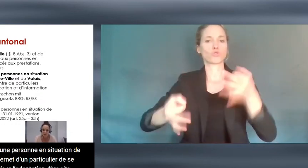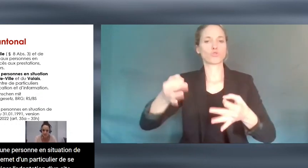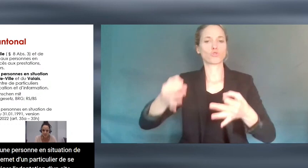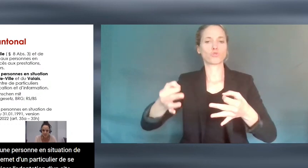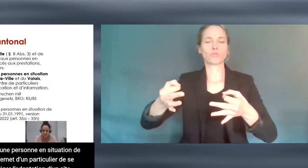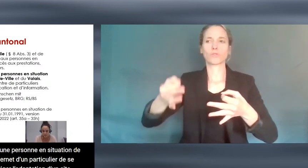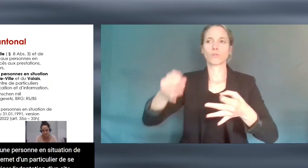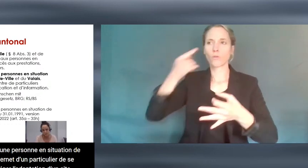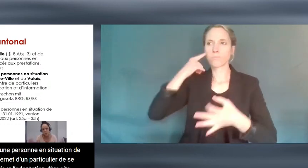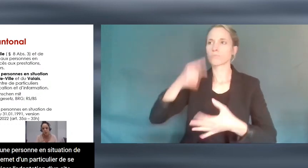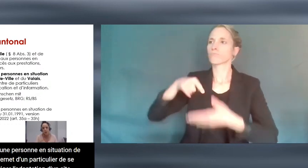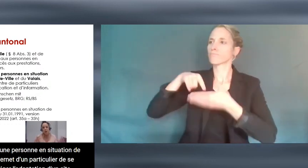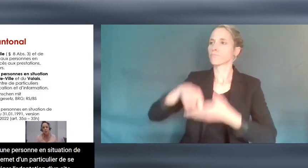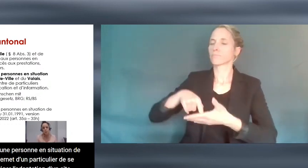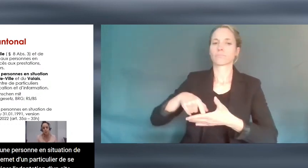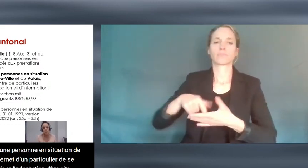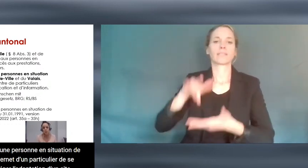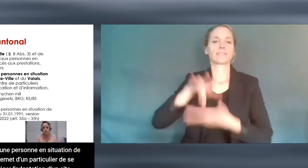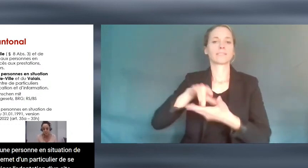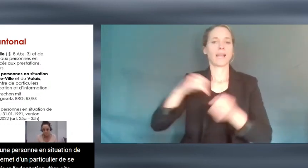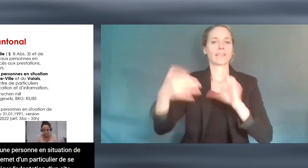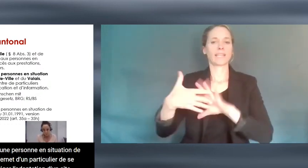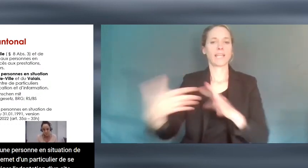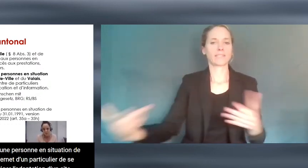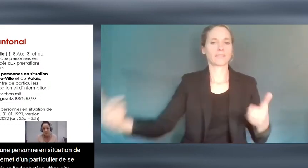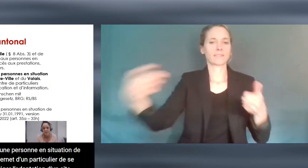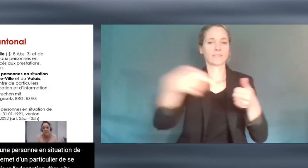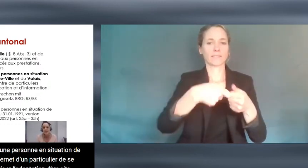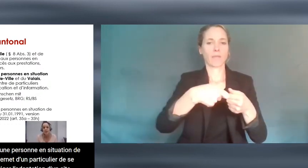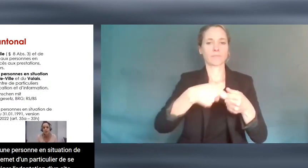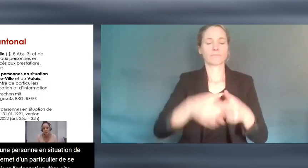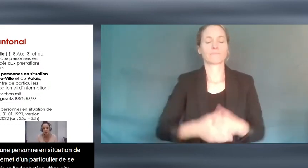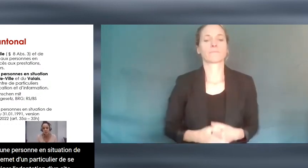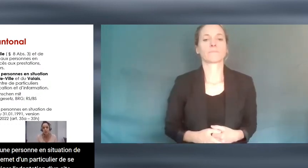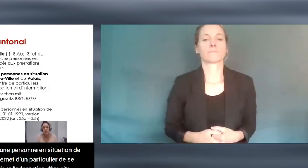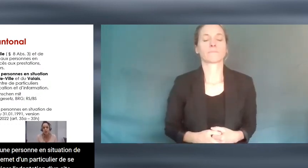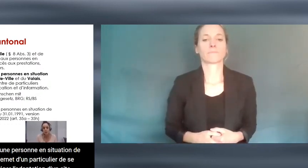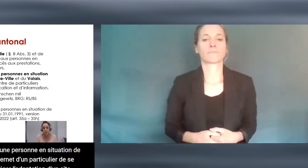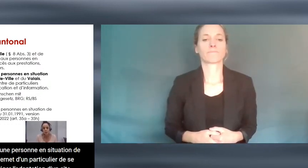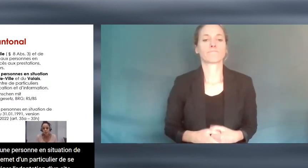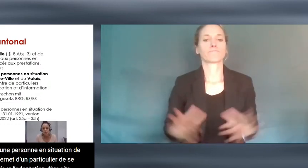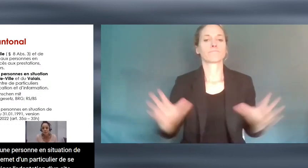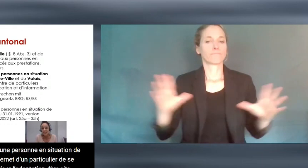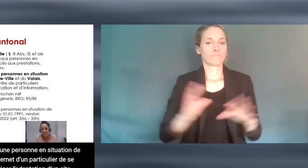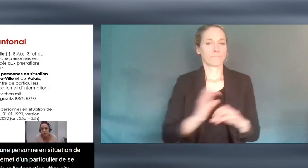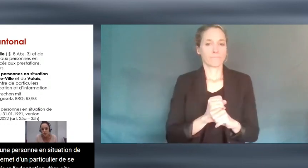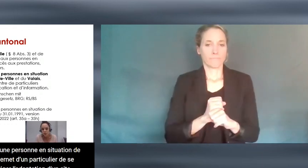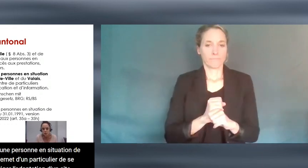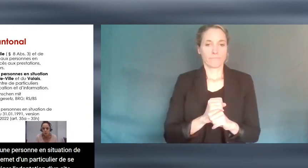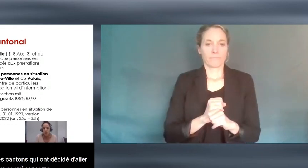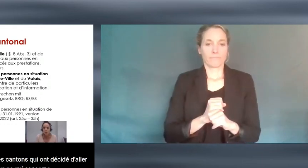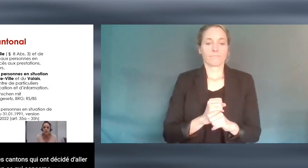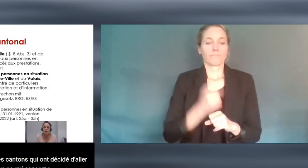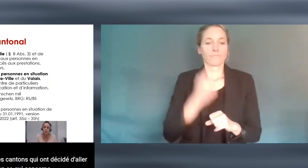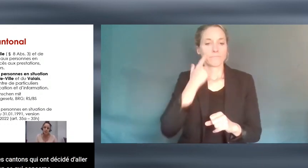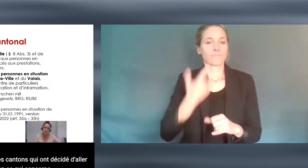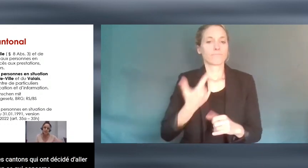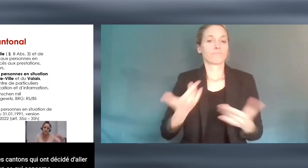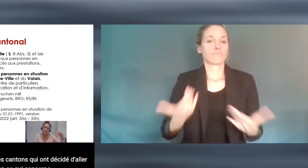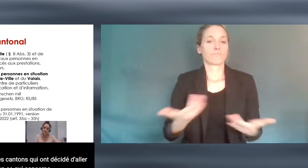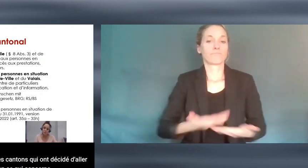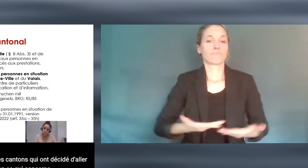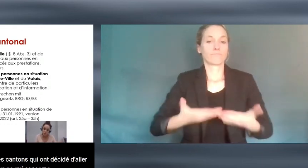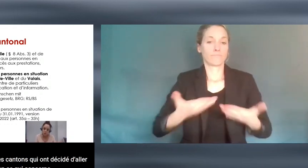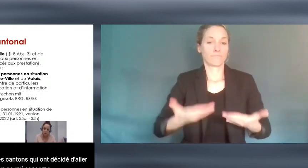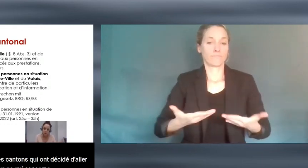site internet. Donc, pour conclure, ici, nous avons quelques cantons qui ont